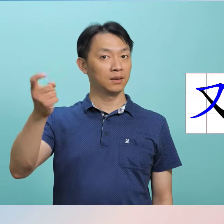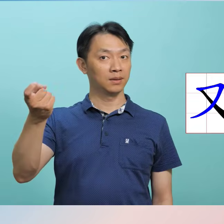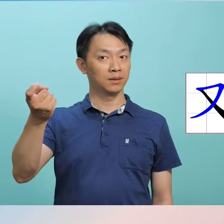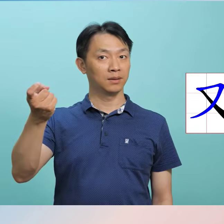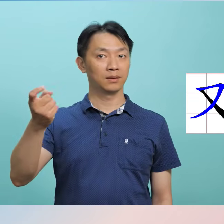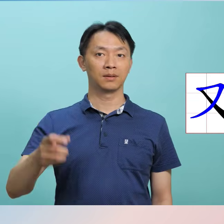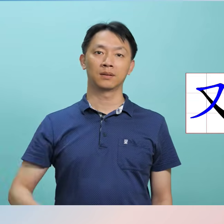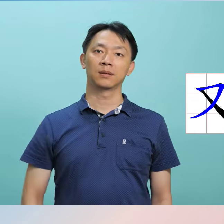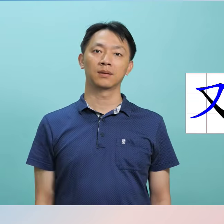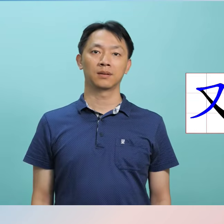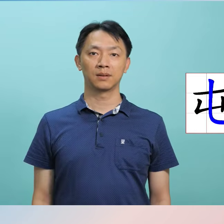右